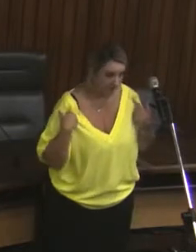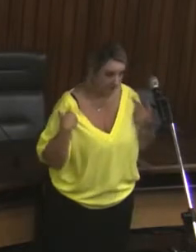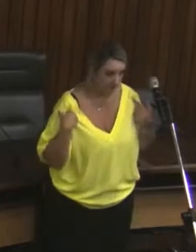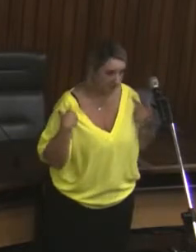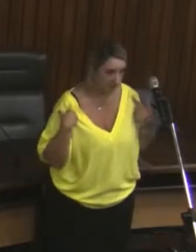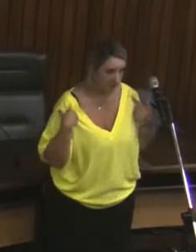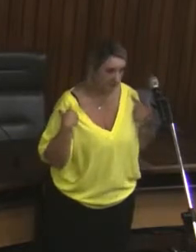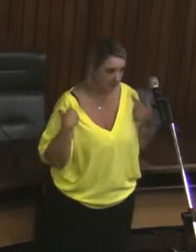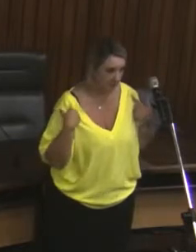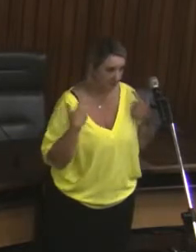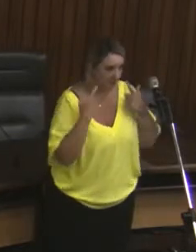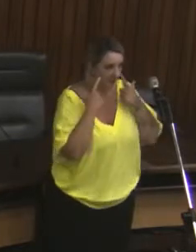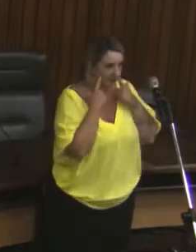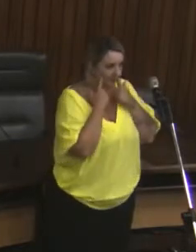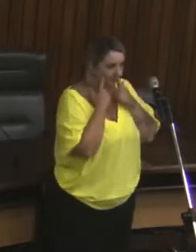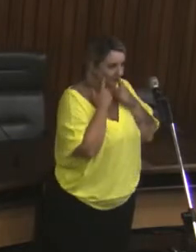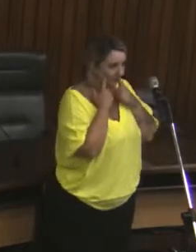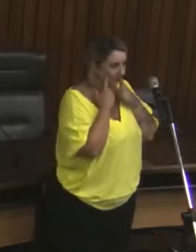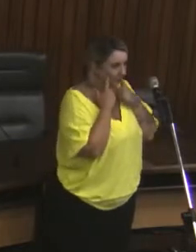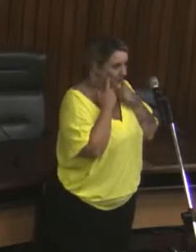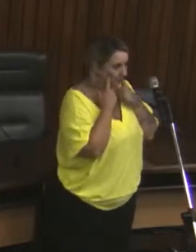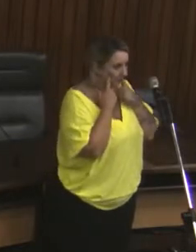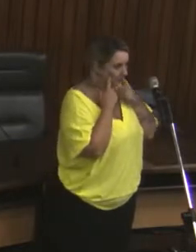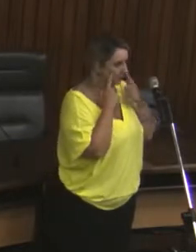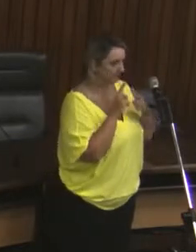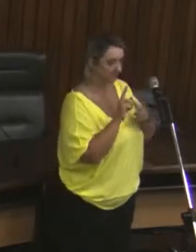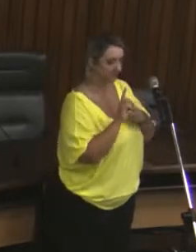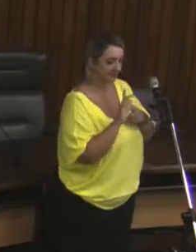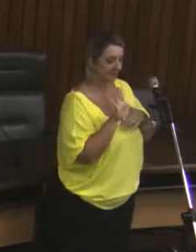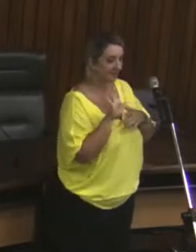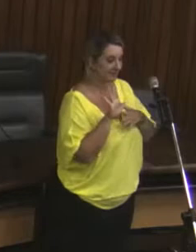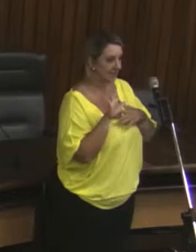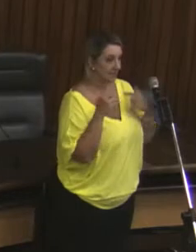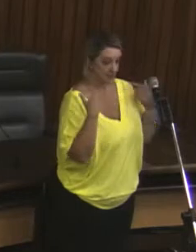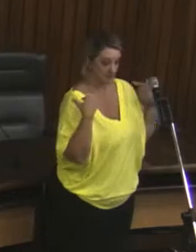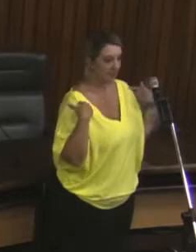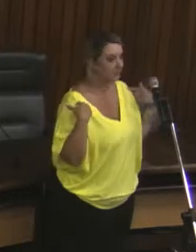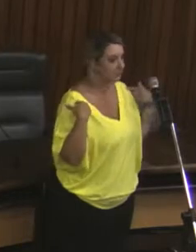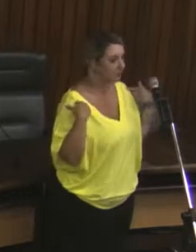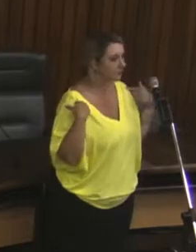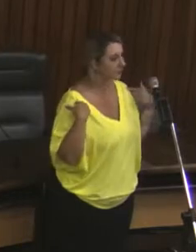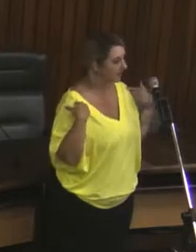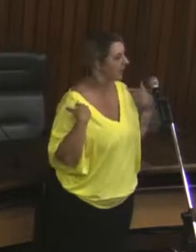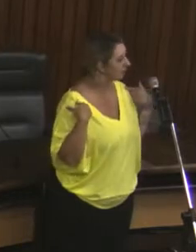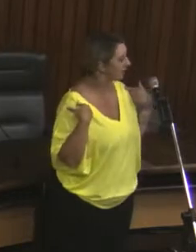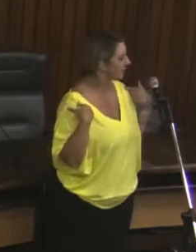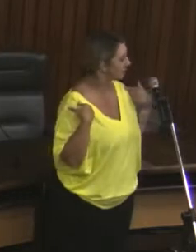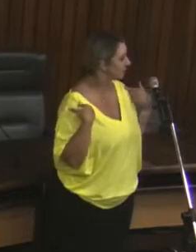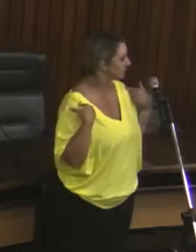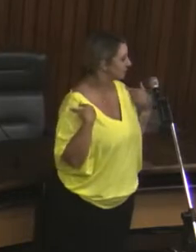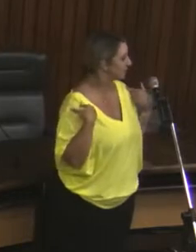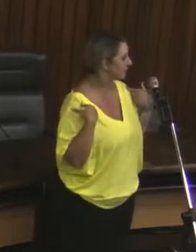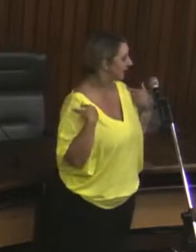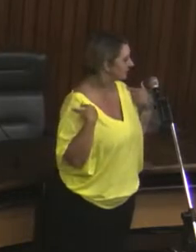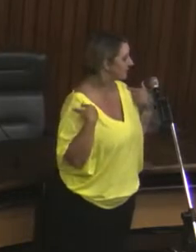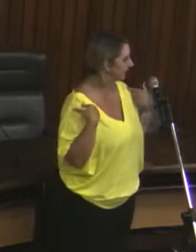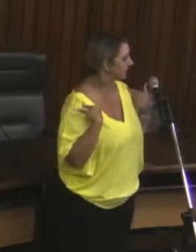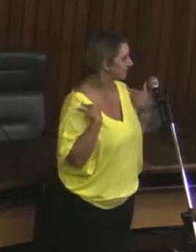Olha a expressão. Veio no rosto, na mão e no ombro, porque realmente eu estou